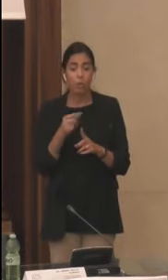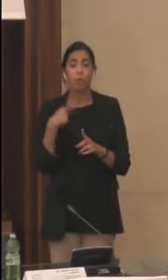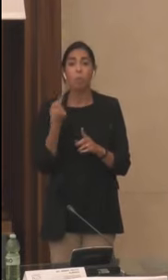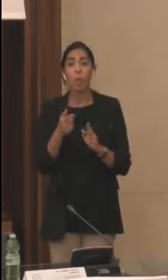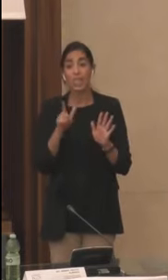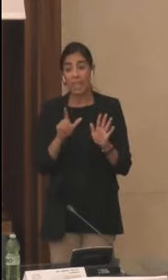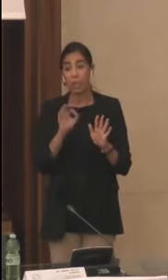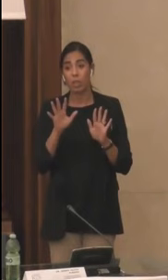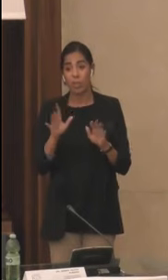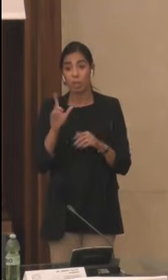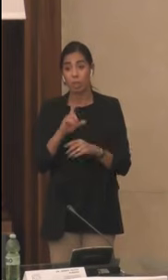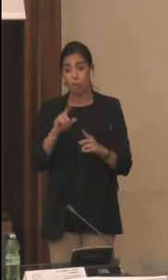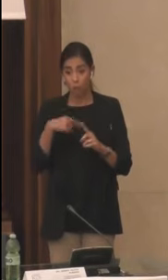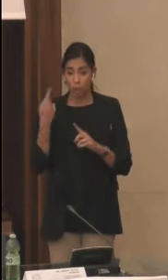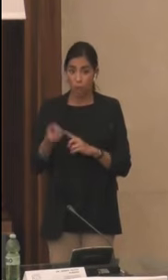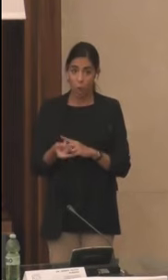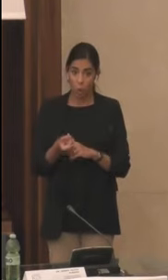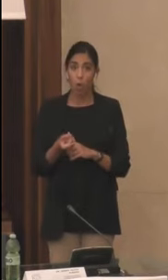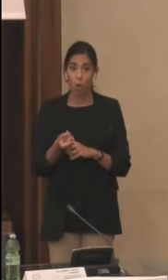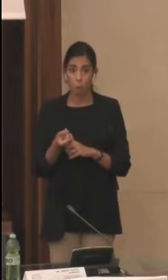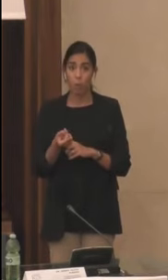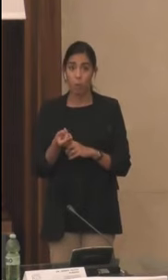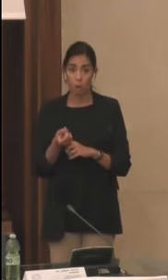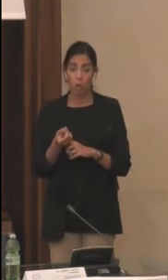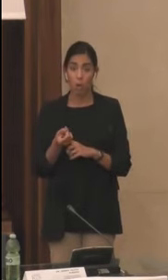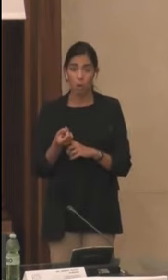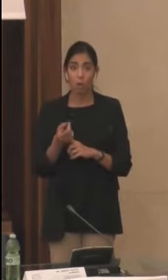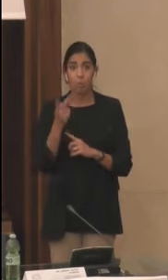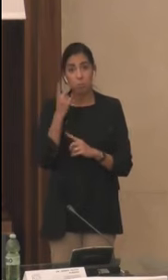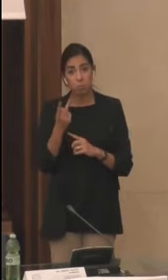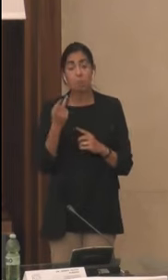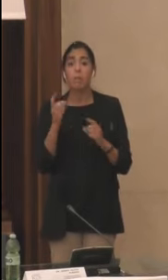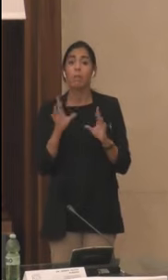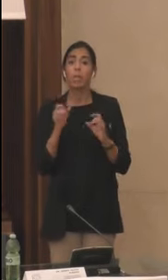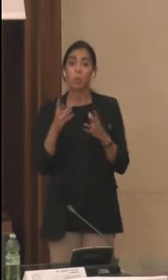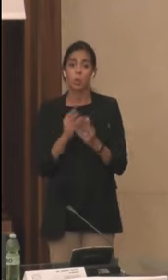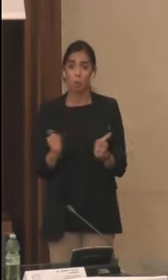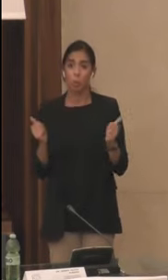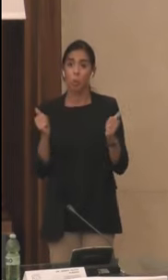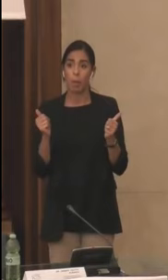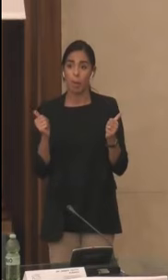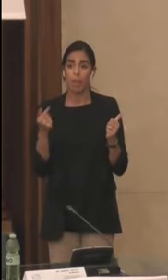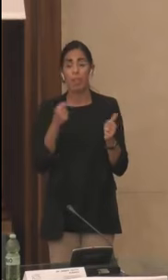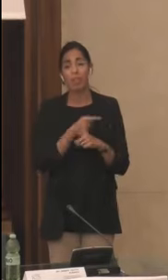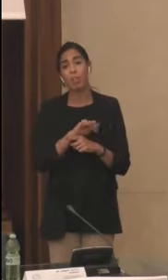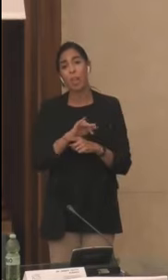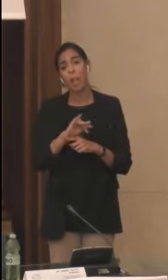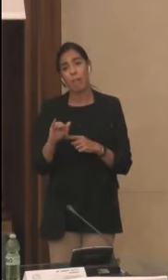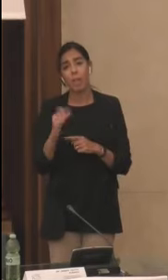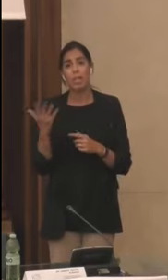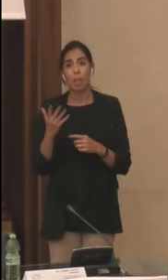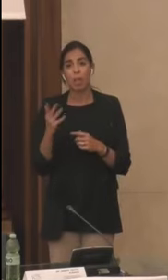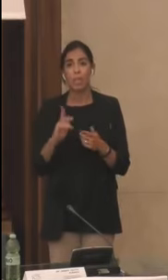ya desaparece. Lo que queda después es la reacción antiinflamatoria, la tormenta de citoquina, que ustedes